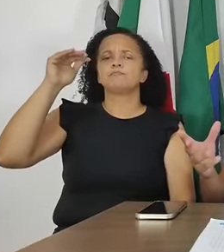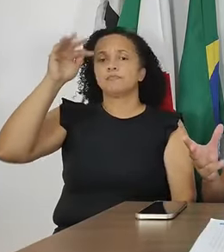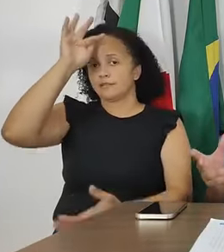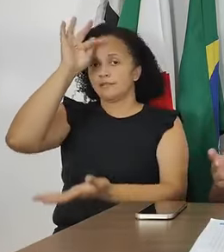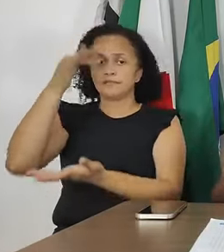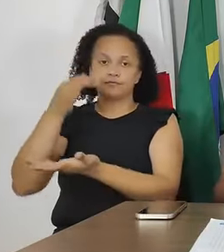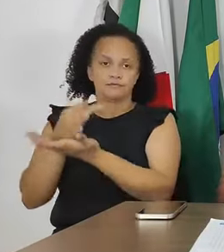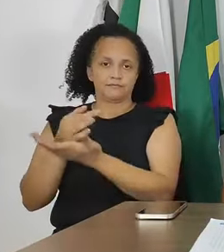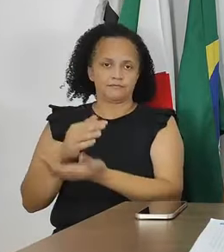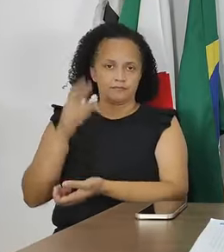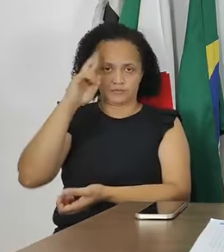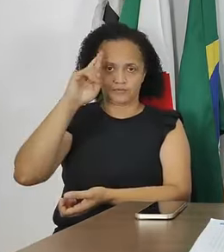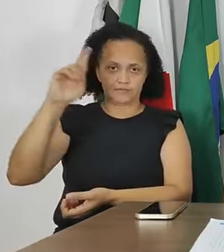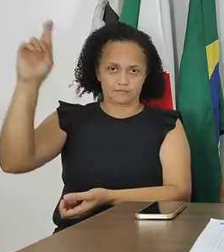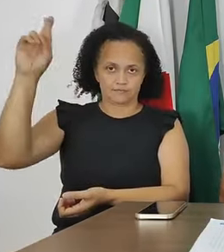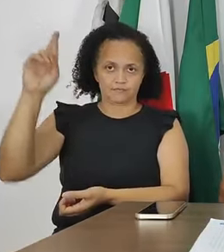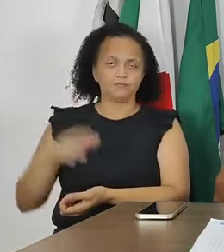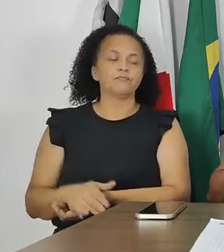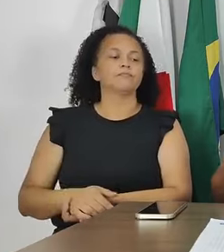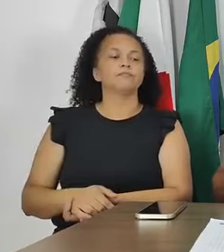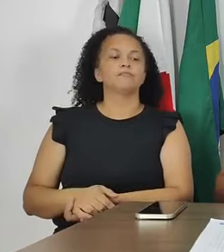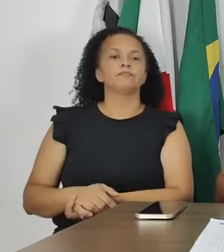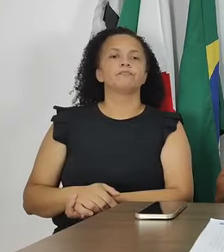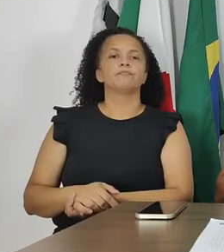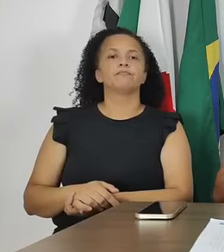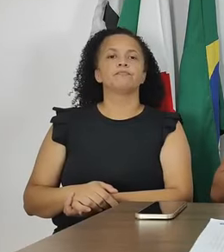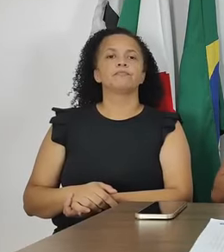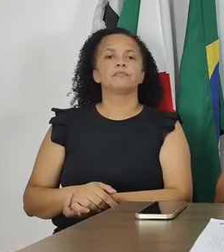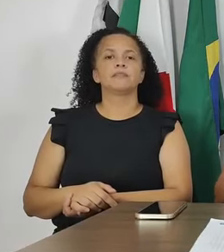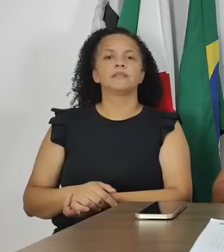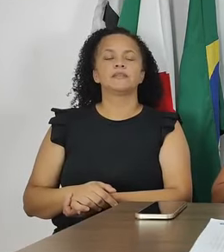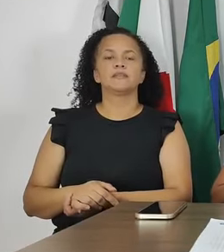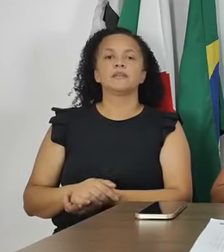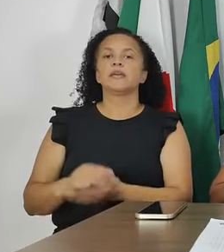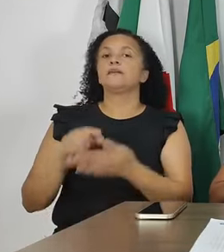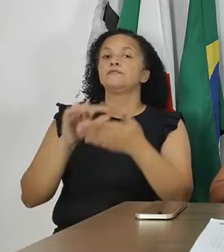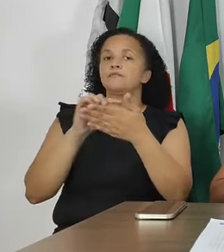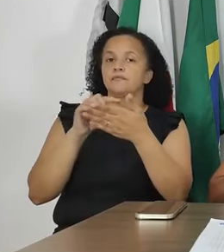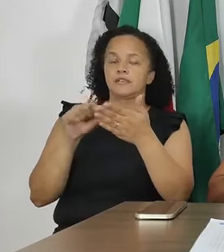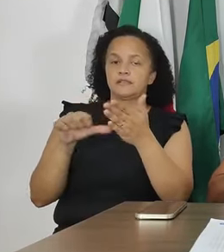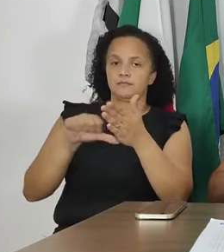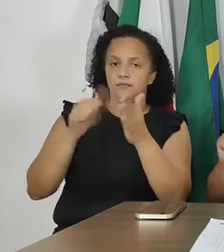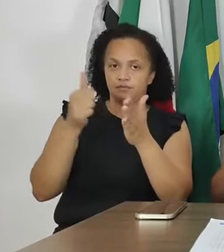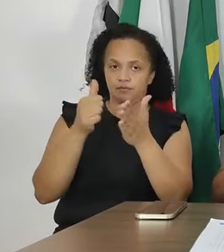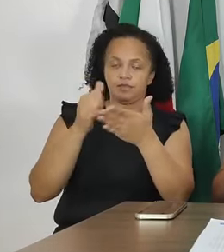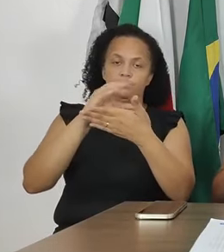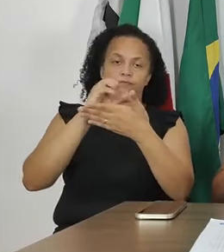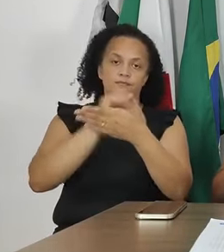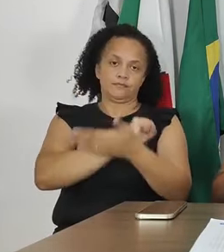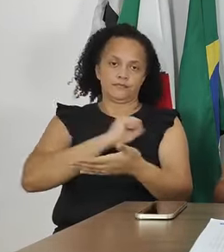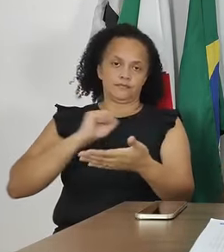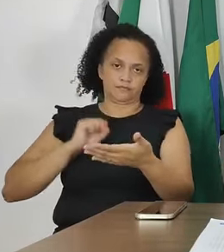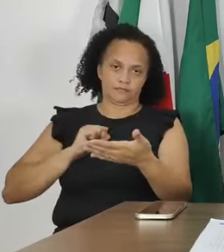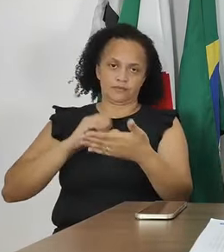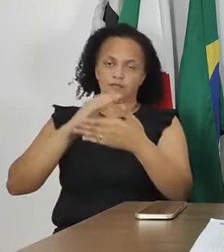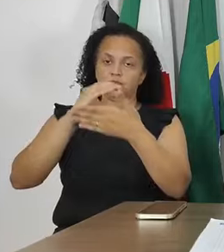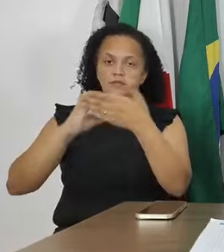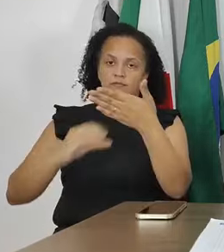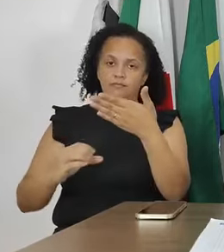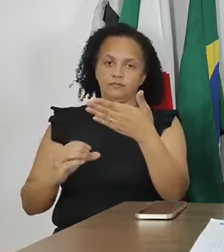Porém, se você for um pouquinho mais para frente, no versículo 7, diz assim: apesar